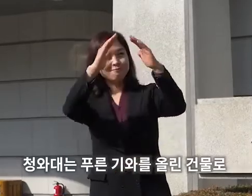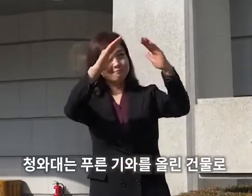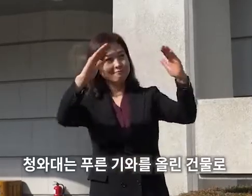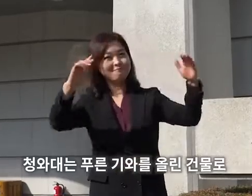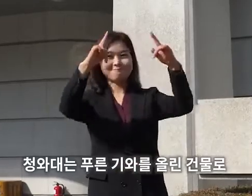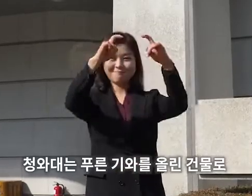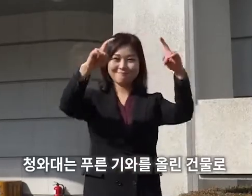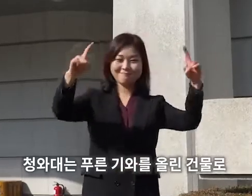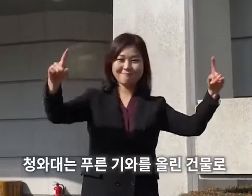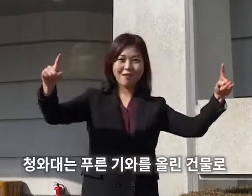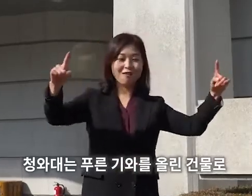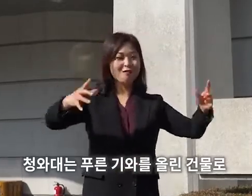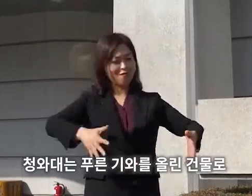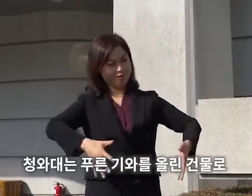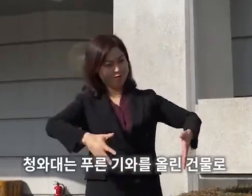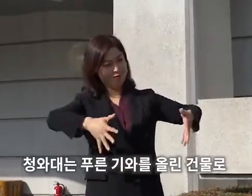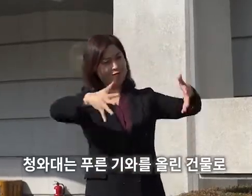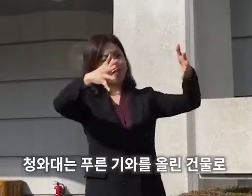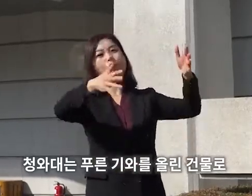청와대는 푸른 기와를 올린 건물로